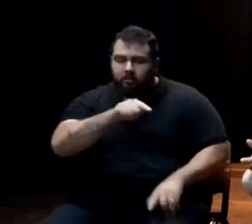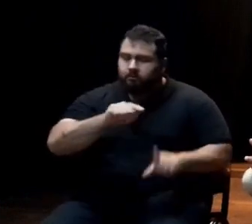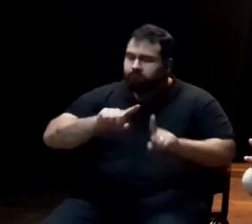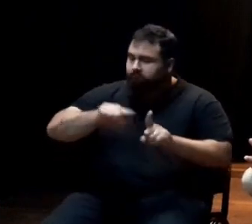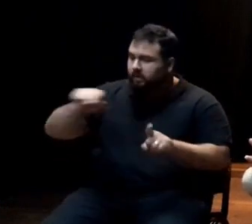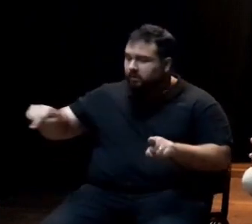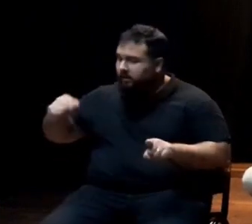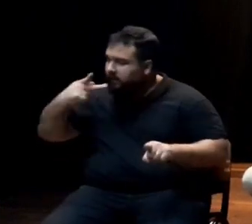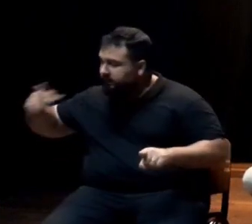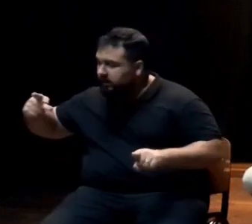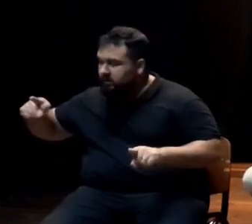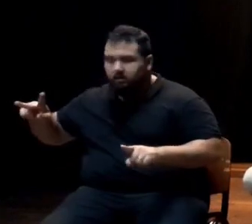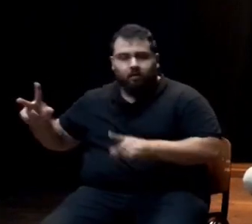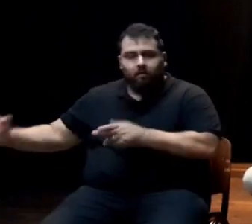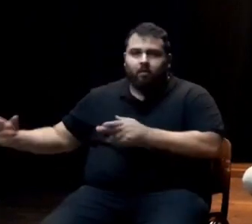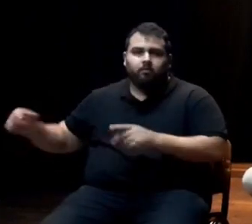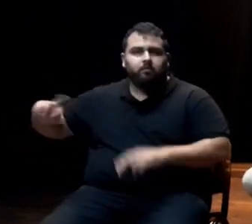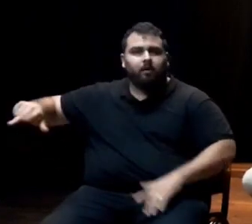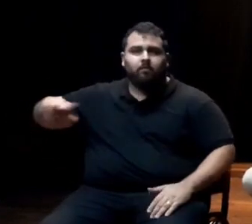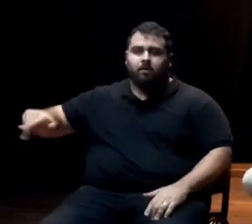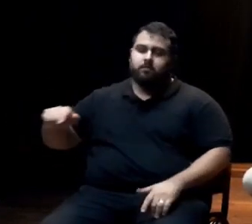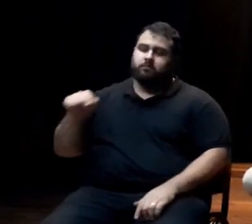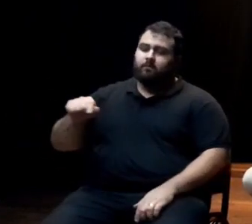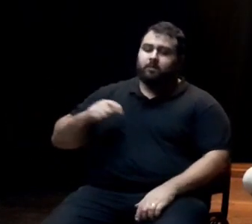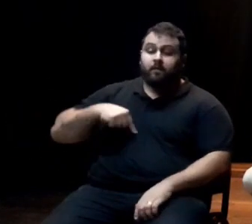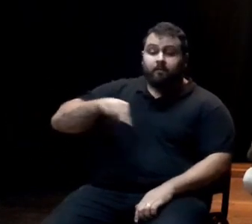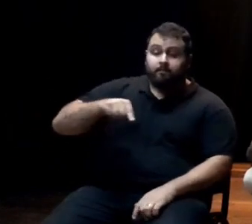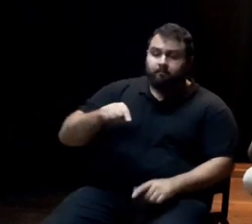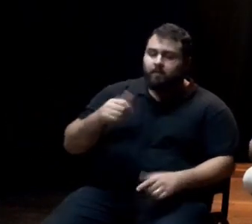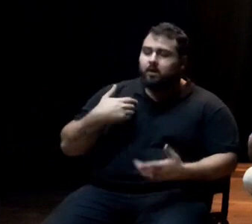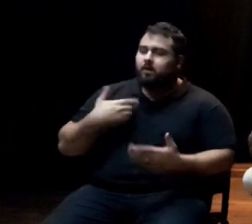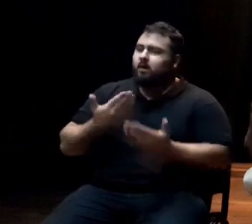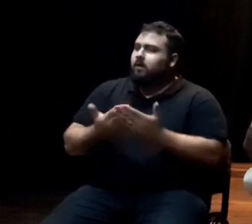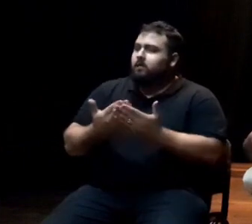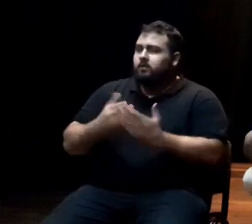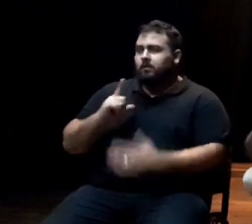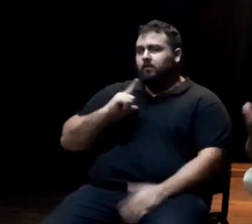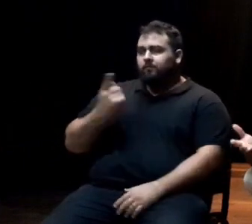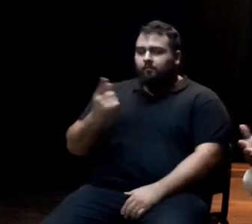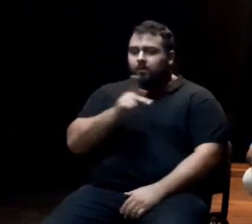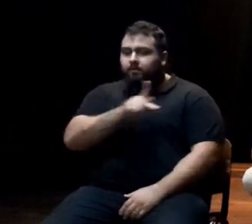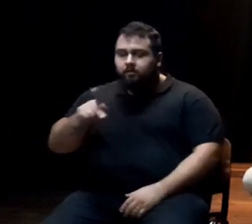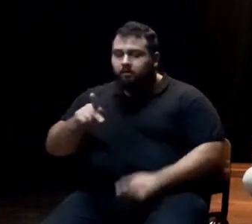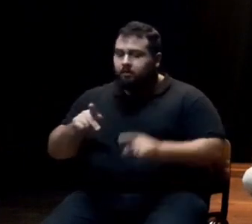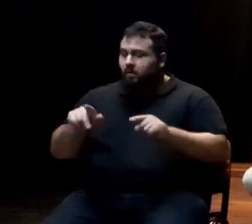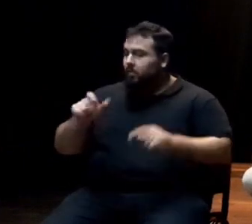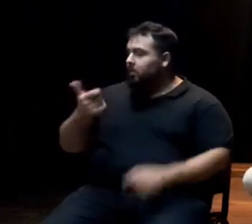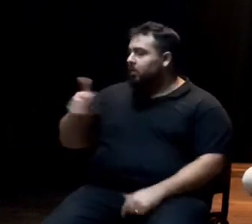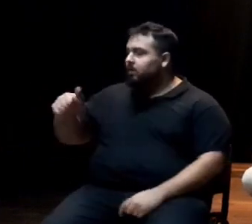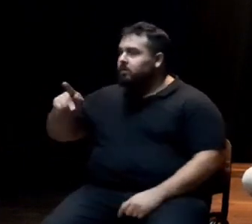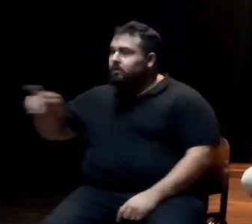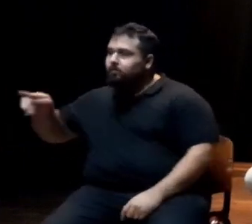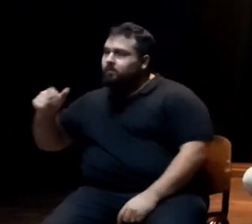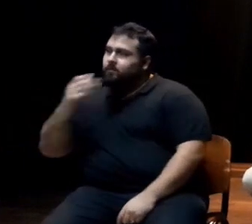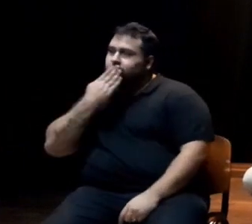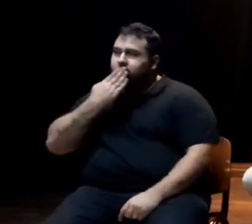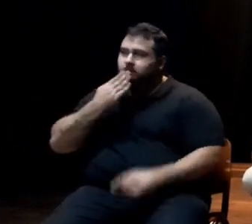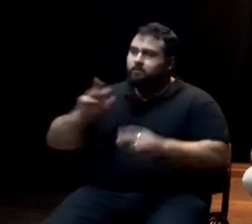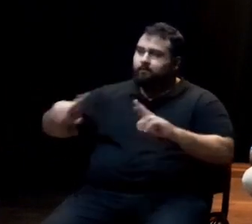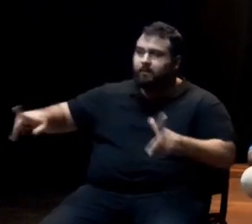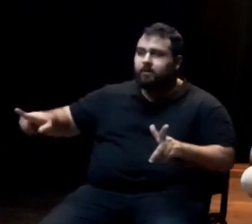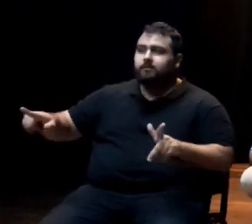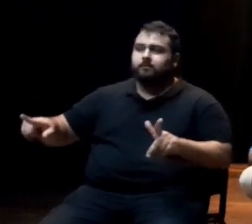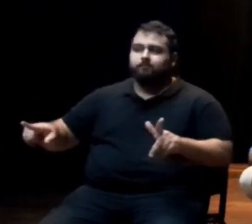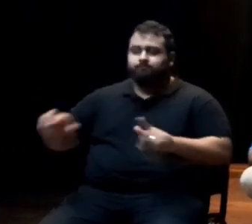nosso dia a dia também. Se você vai para uma aula, por exemplo, existem professores e professores. Você tem aquele professor que dá aula